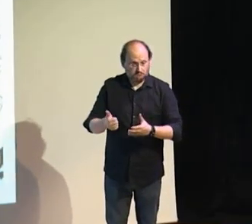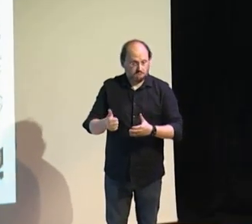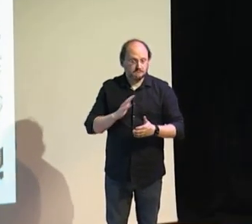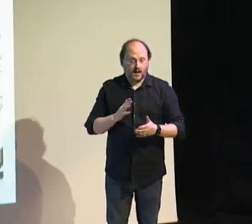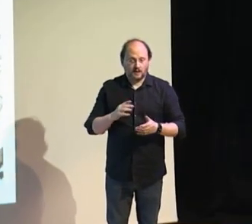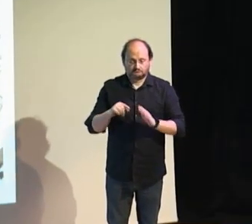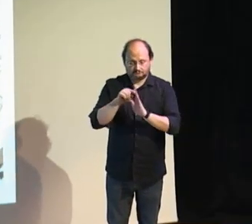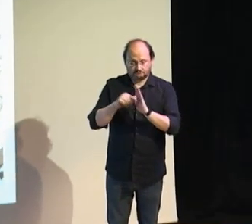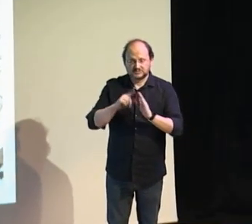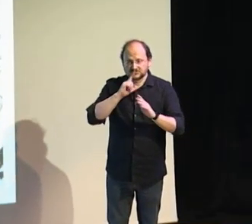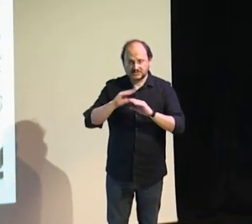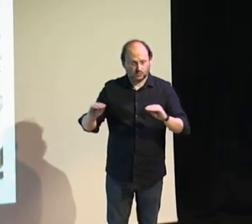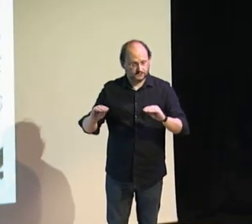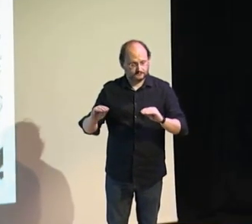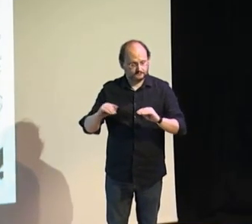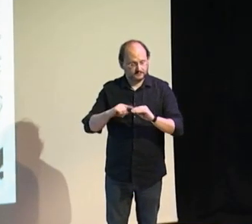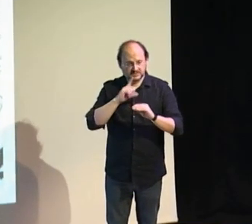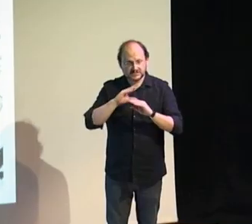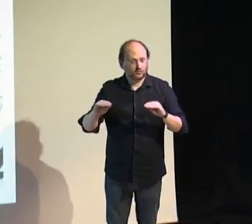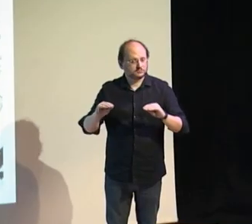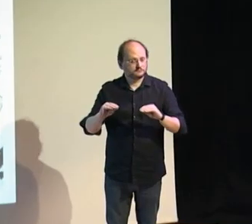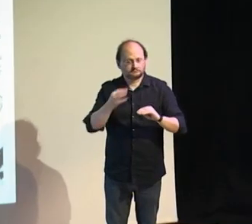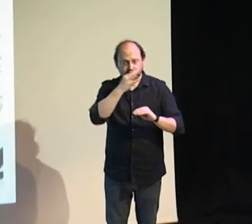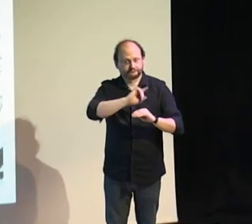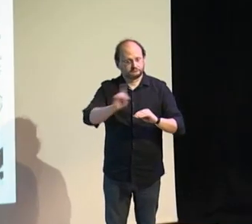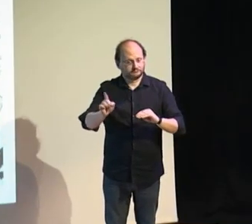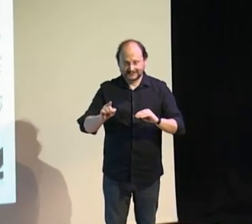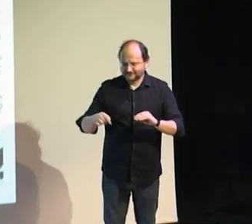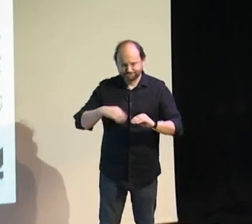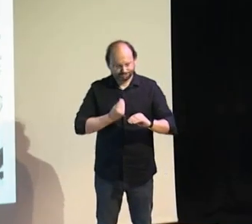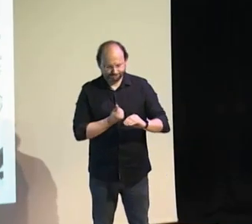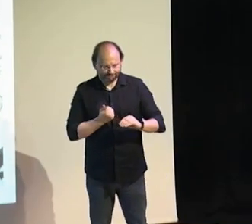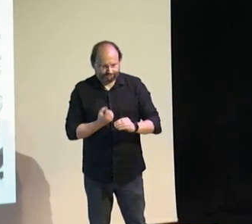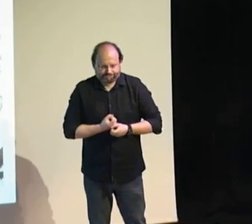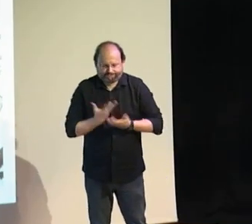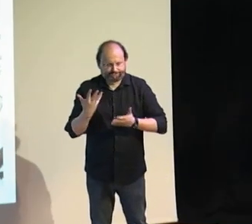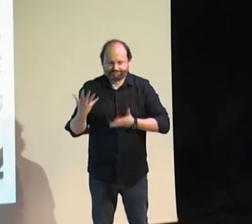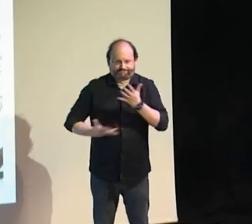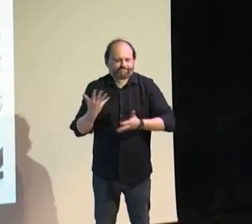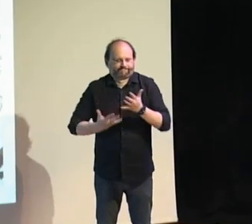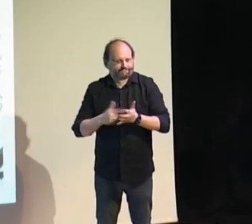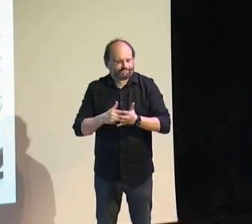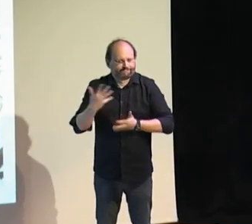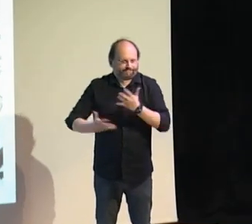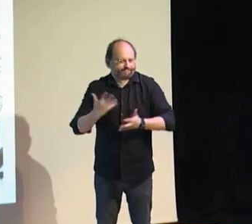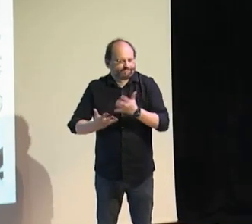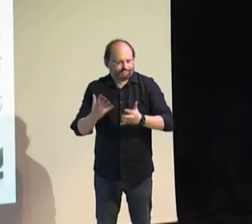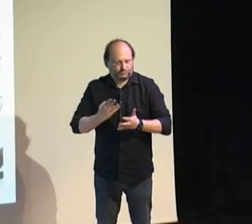que les moines ont développé eux-mêmes leurs gestes à cause de leur vœu de silence. D'accord ? Ils ne pouvaient pas s'exprimer avec la voix,